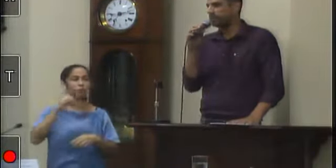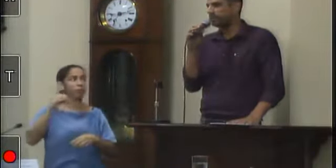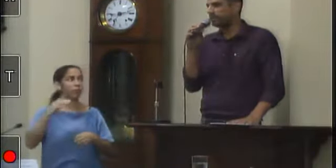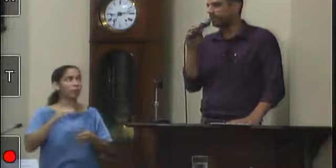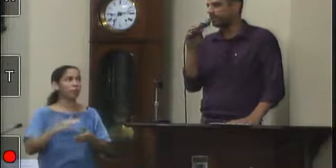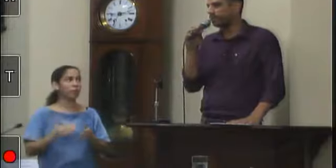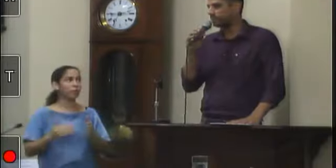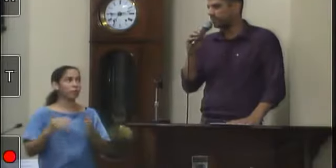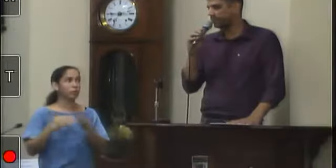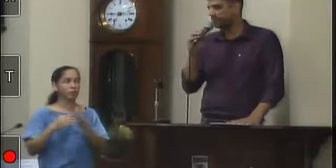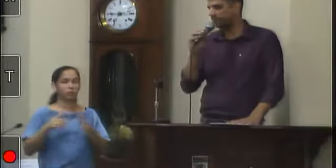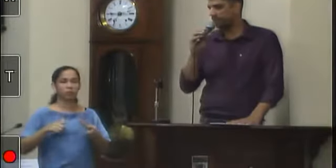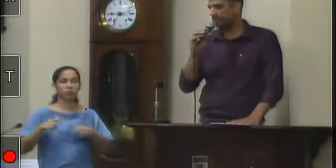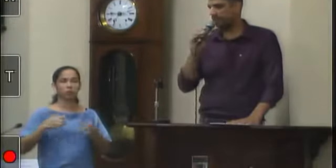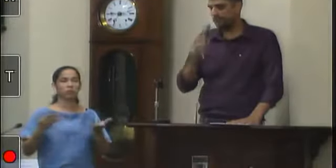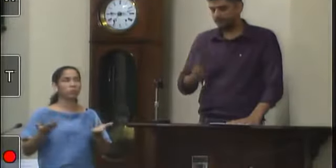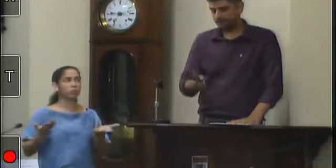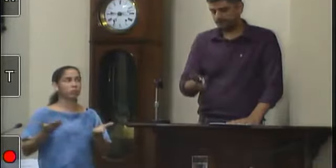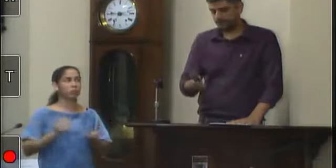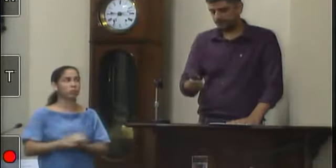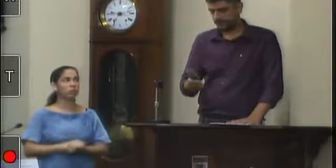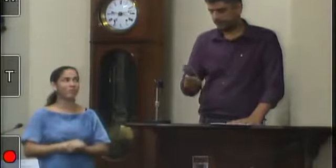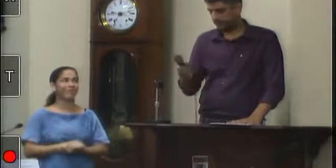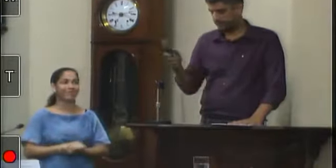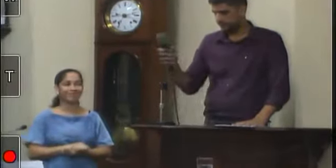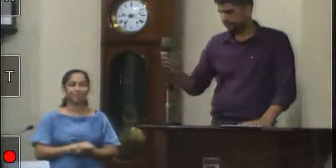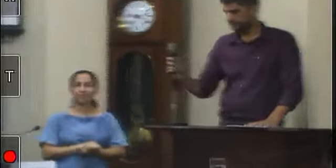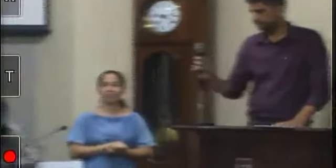e até na próxima hora da virada aí.